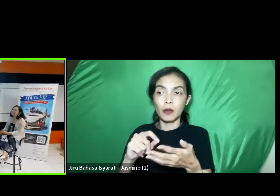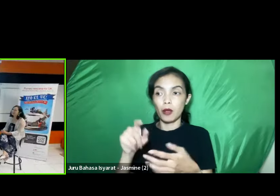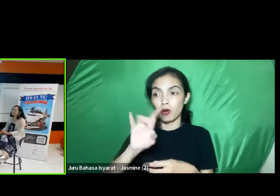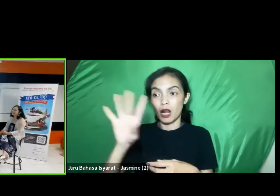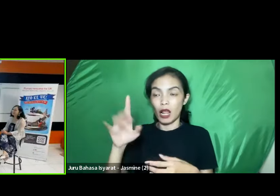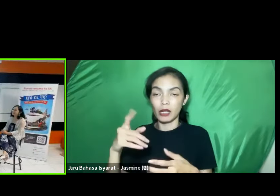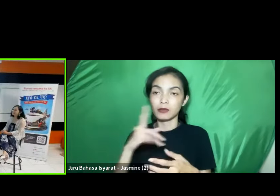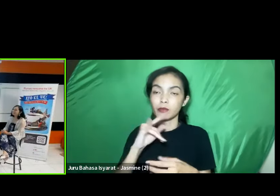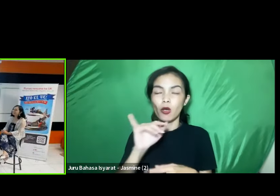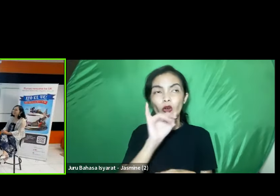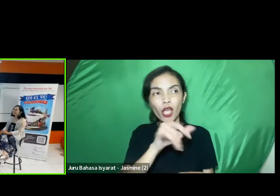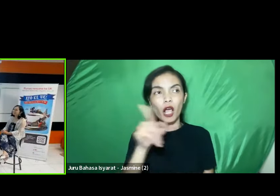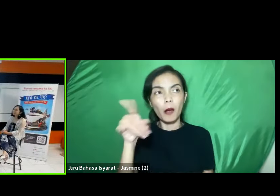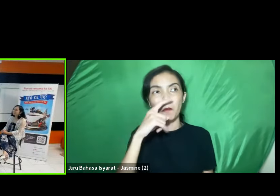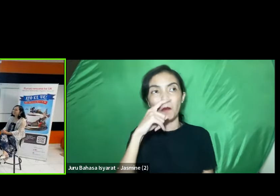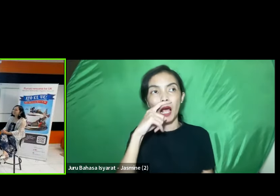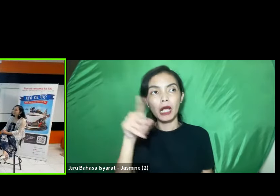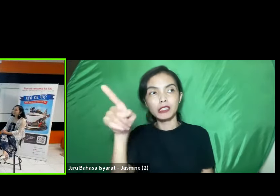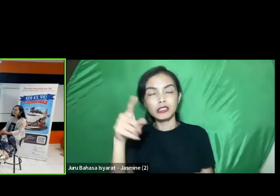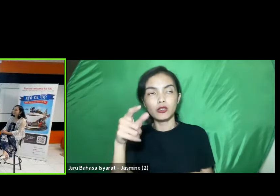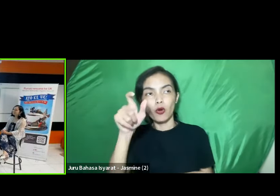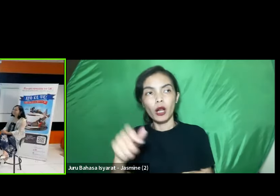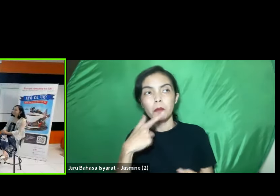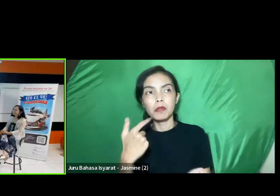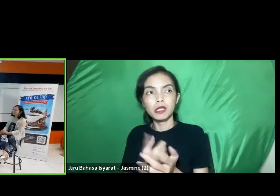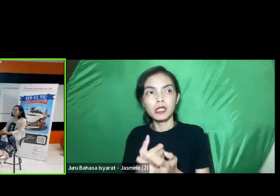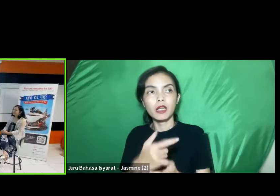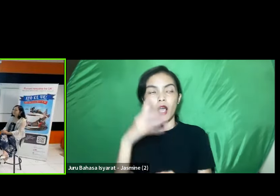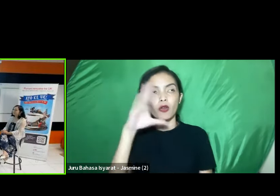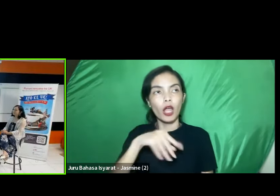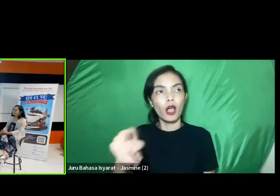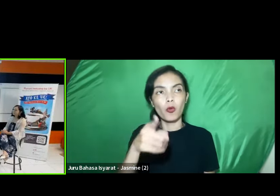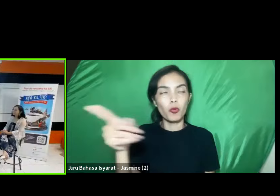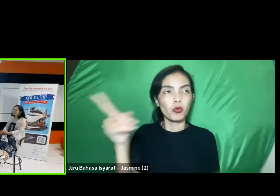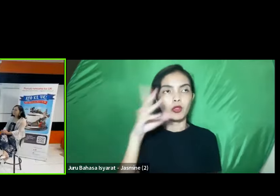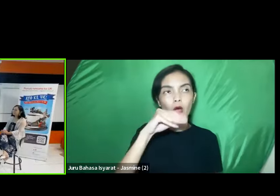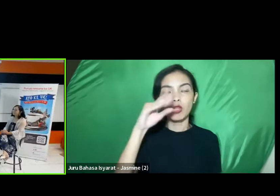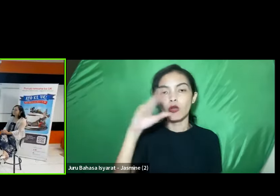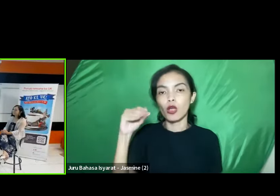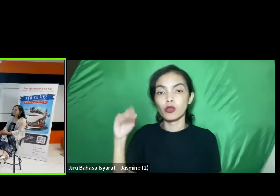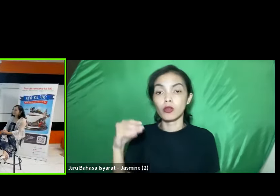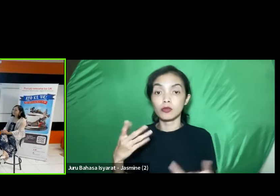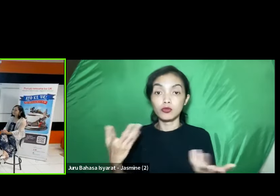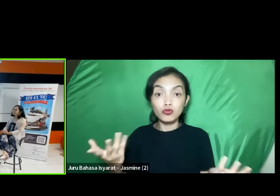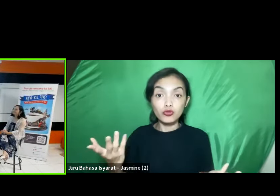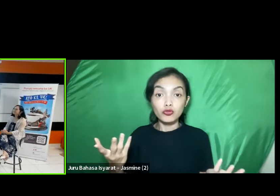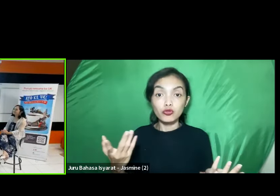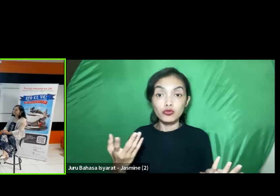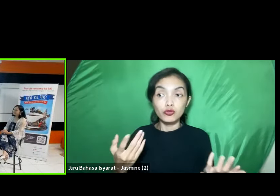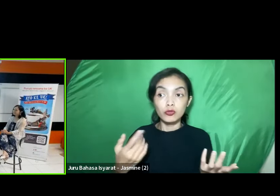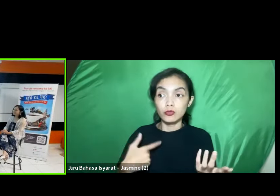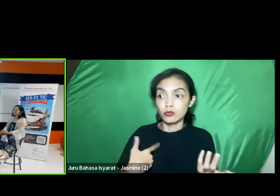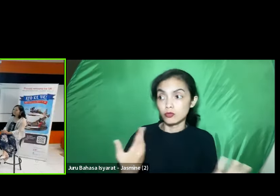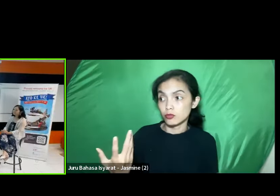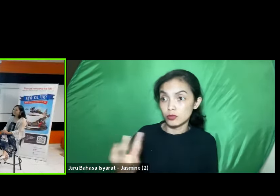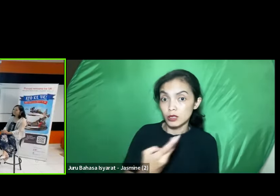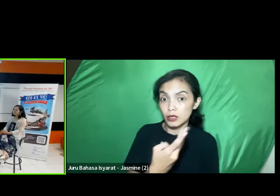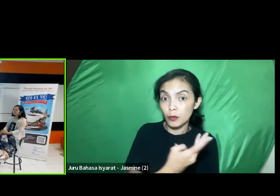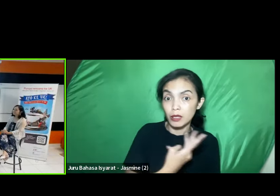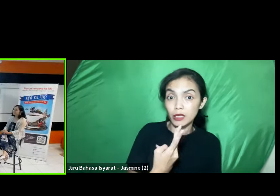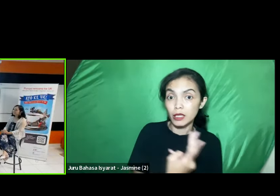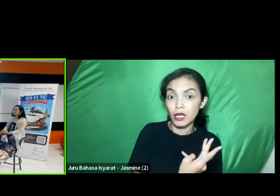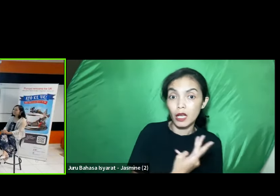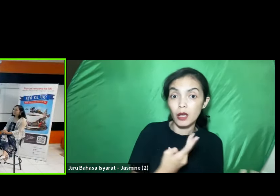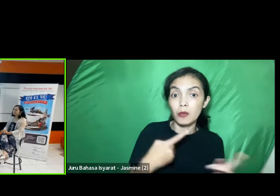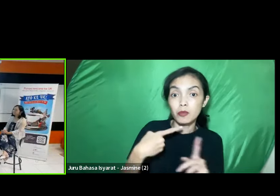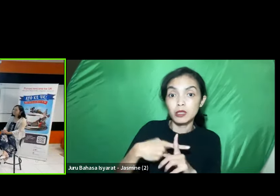kayak eh this important person i know them terus kayak ya tapi for us three gitu terutama nanti ada